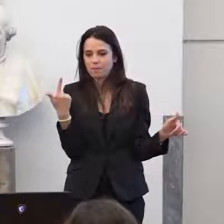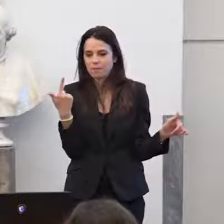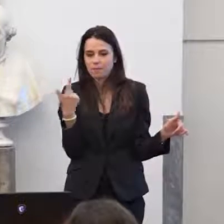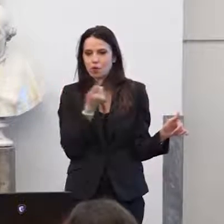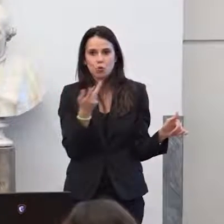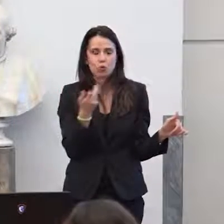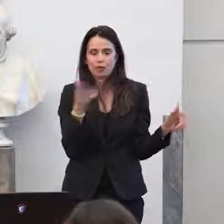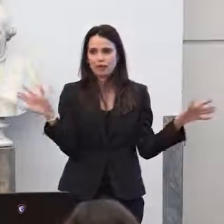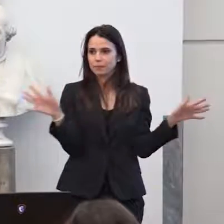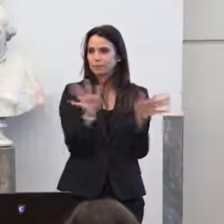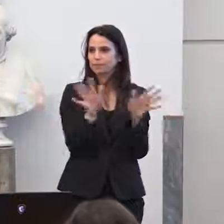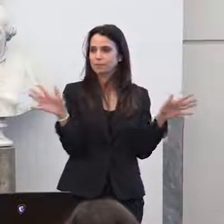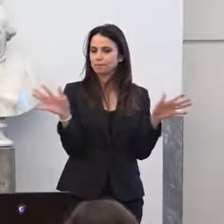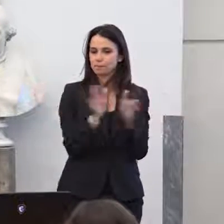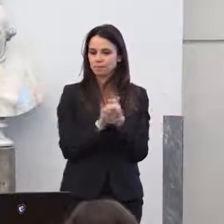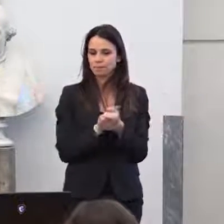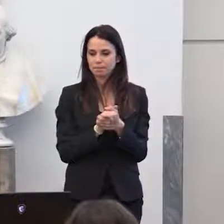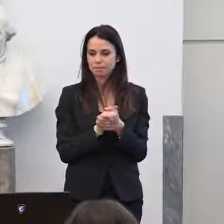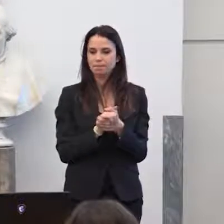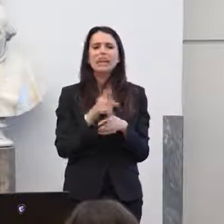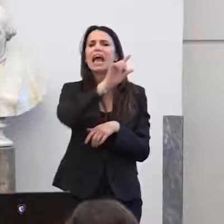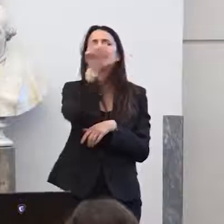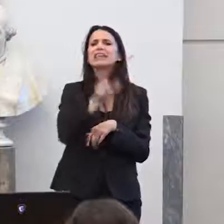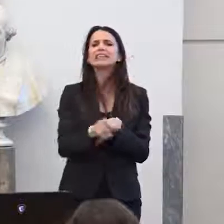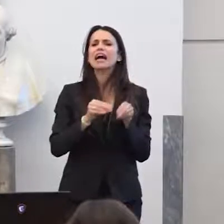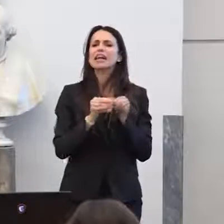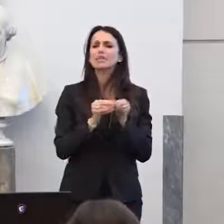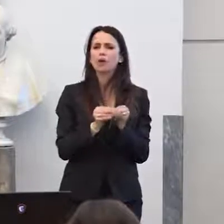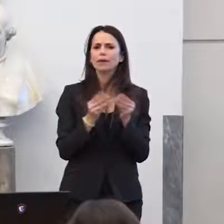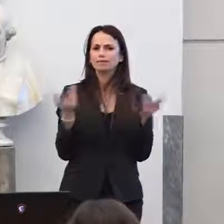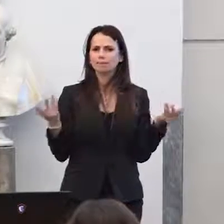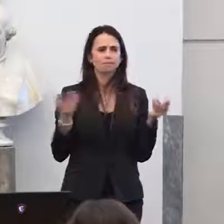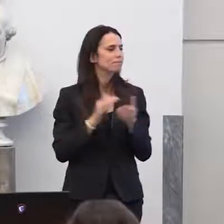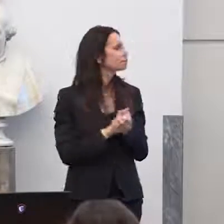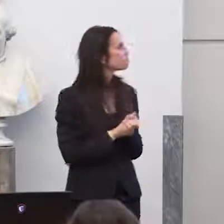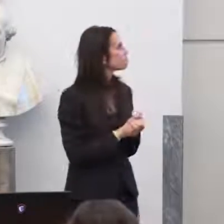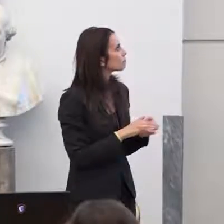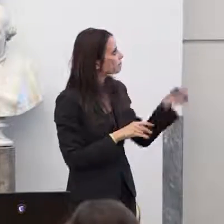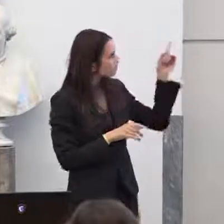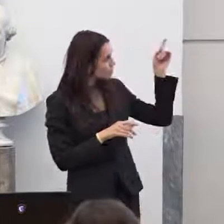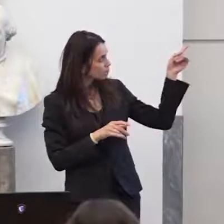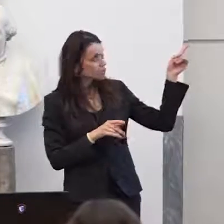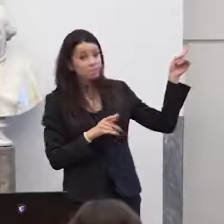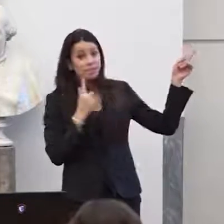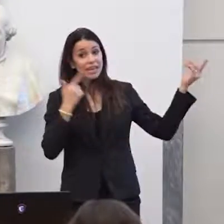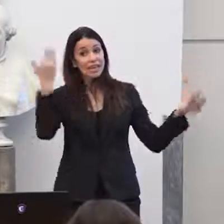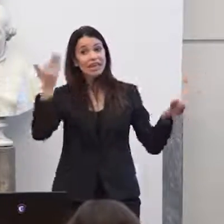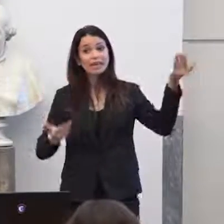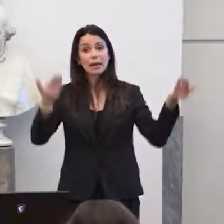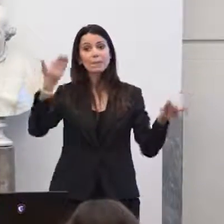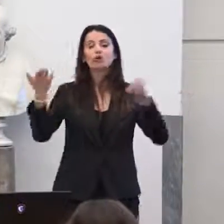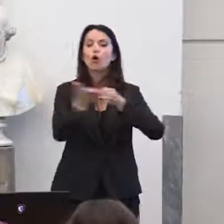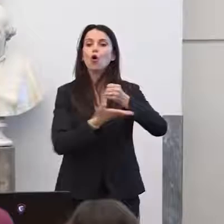significative. Come siamo messi in Italia? Allora, questo è il rapporto di luglio dello scorso